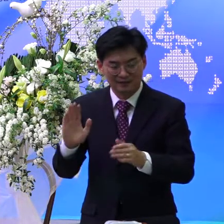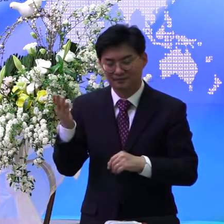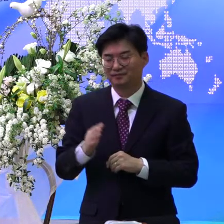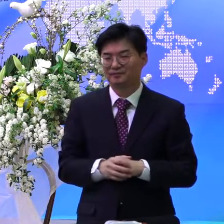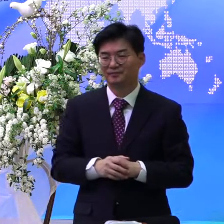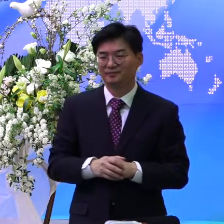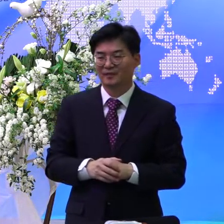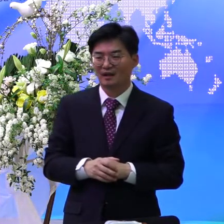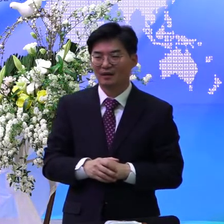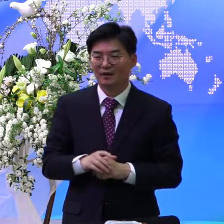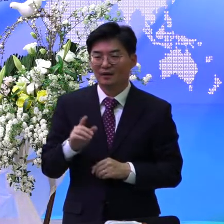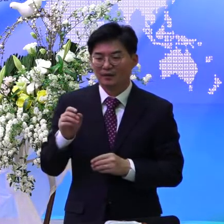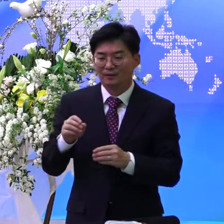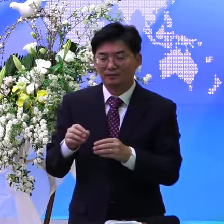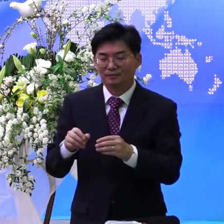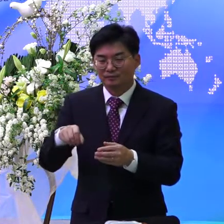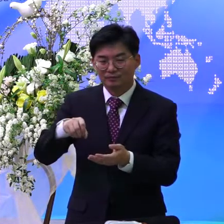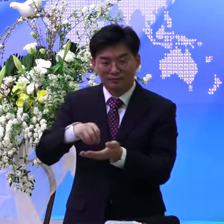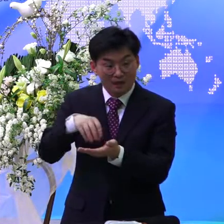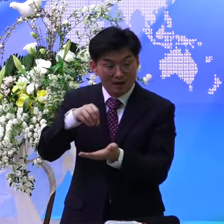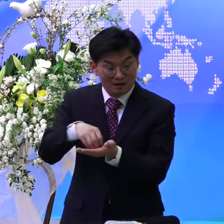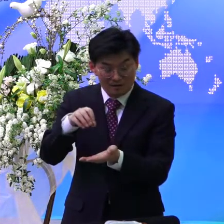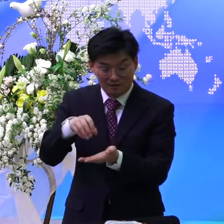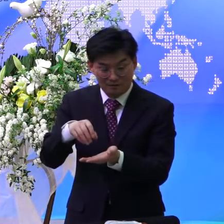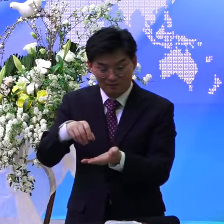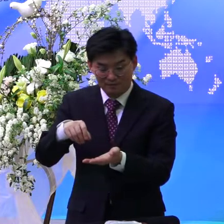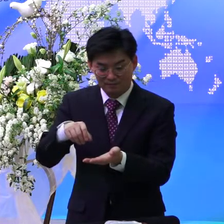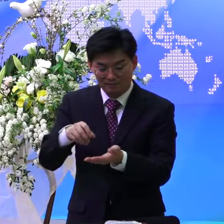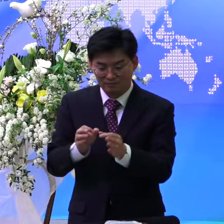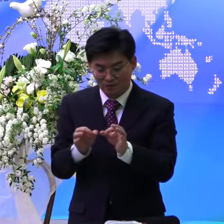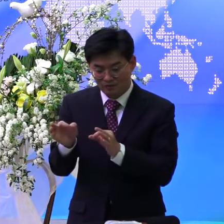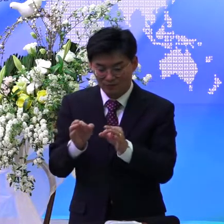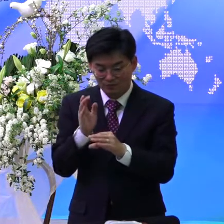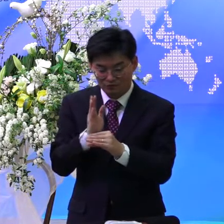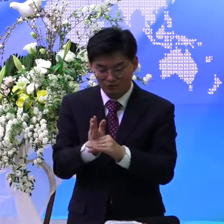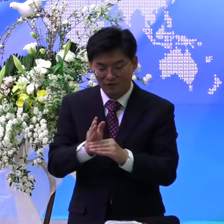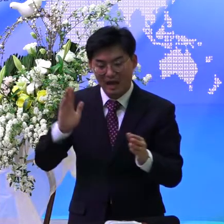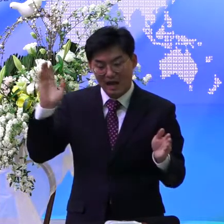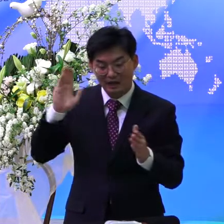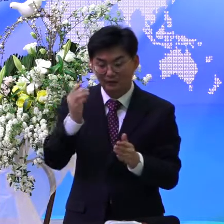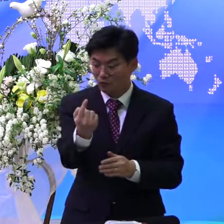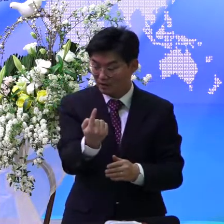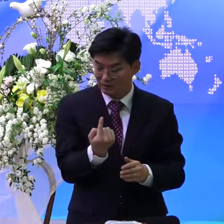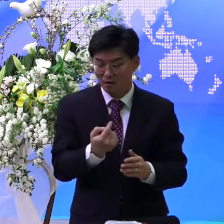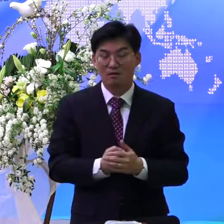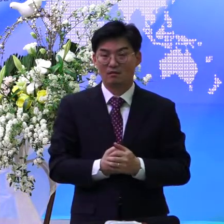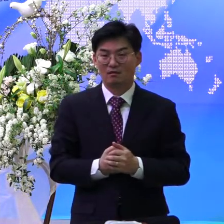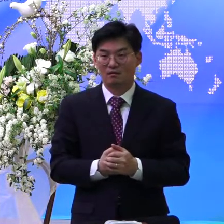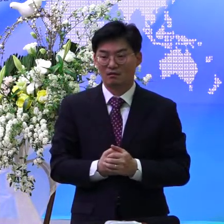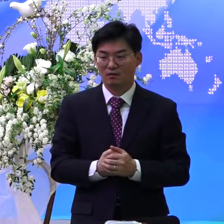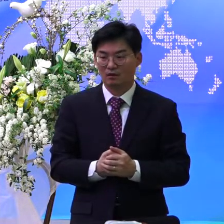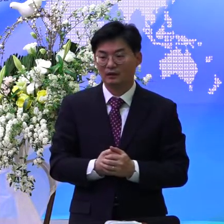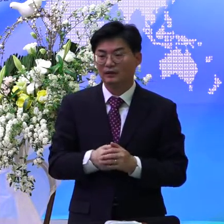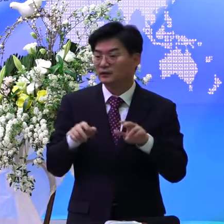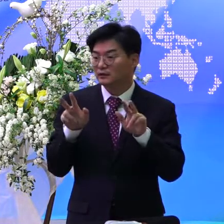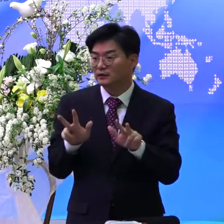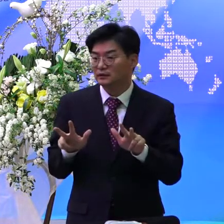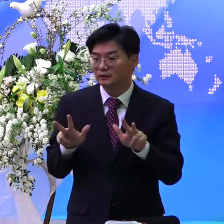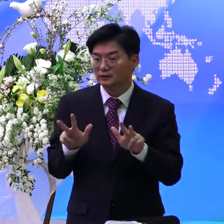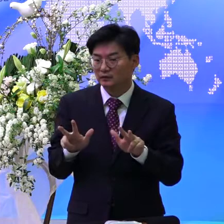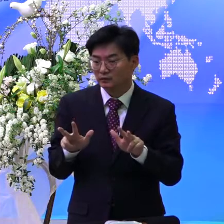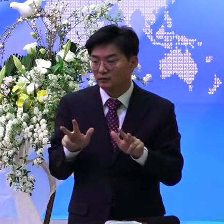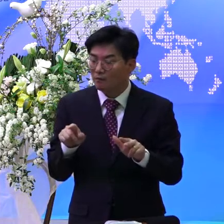여학생이 토스트 가게에 와서 토스트를 먹고 가면서 사장님 이렇게